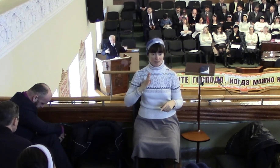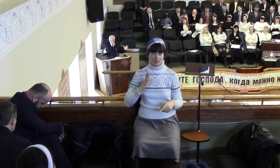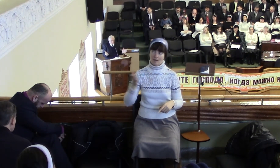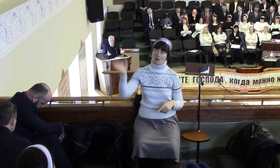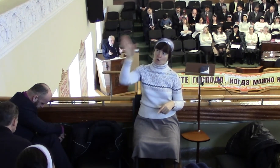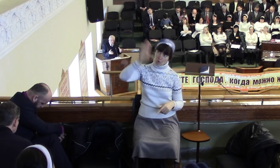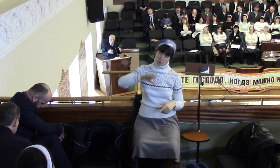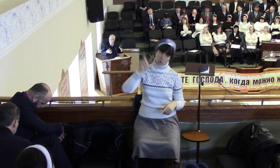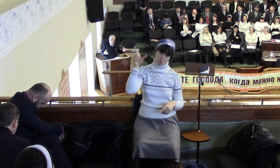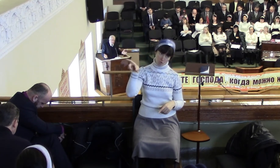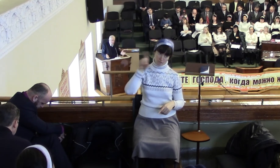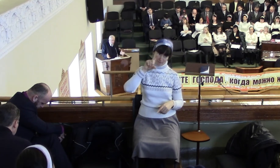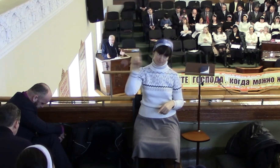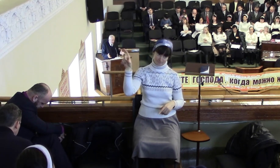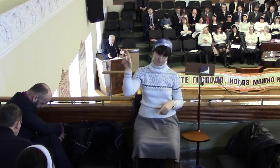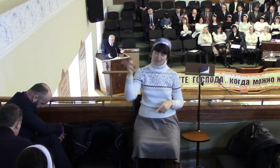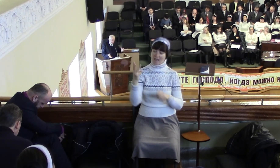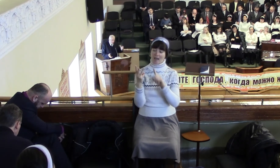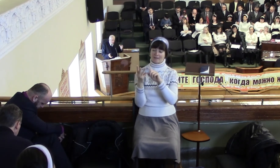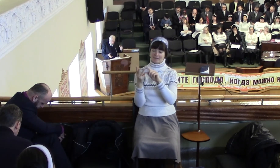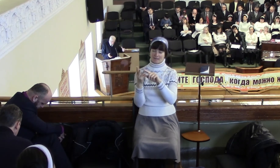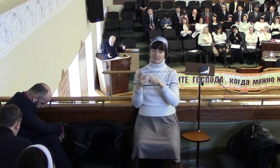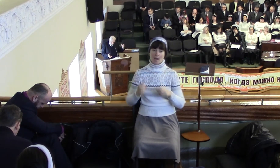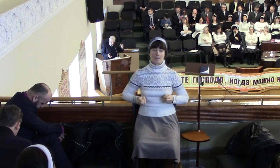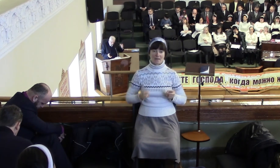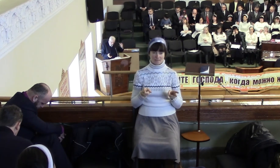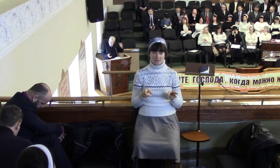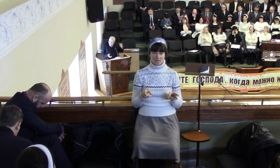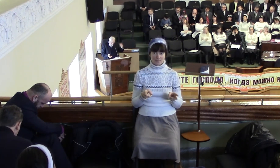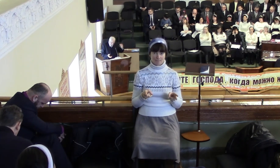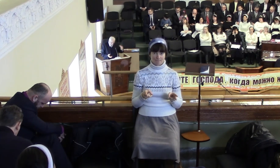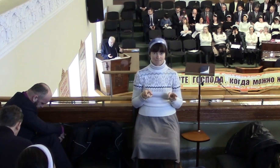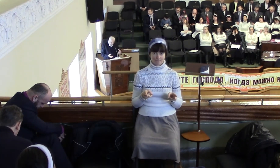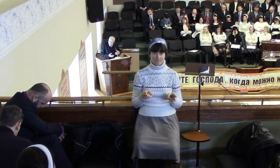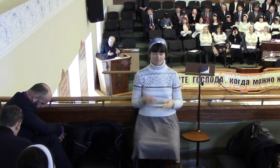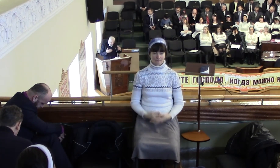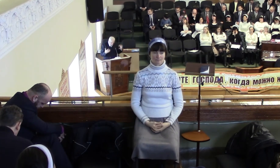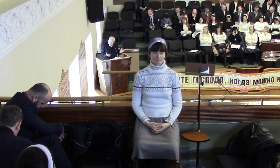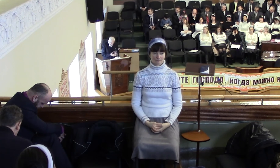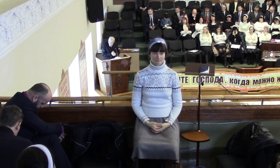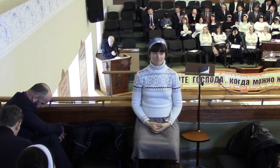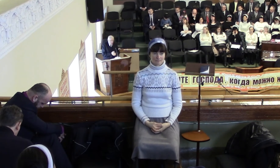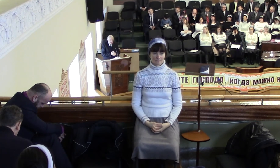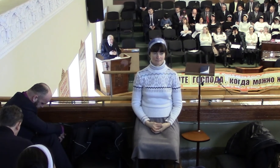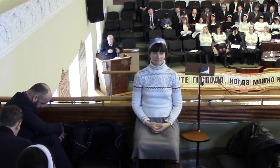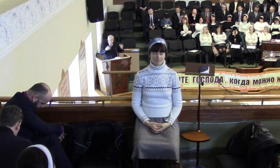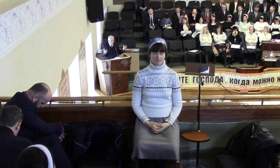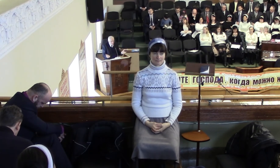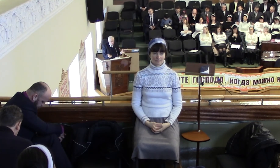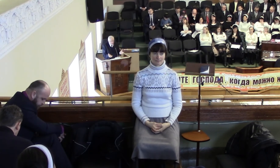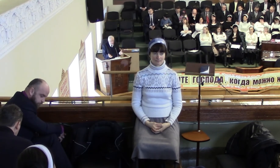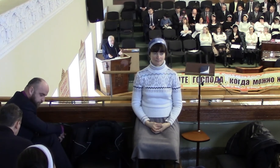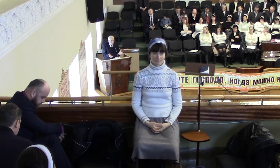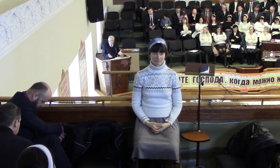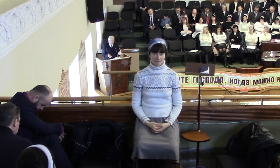откуда опасность? Где нужна победа наша? Мы уже говорили о том, что над нами самими, над